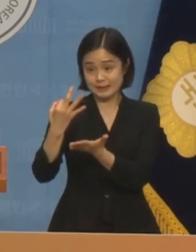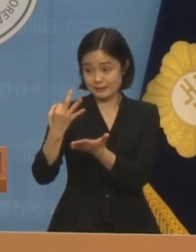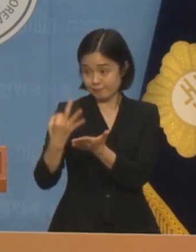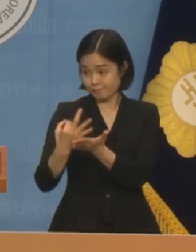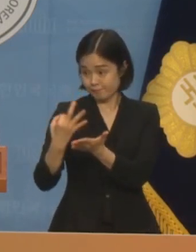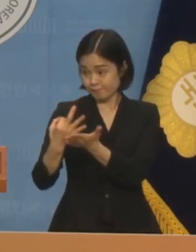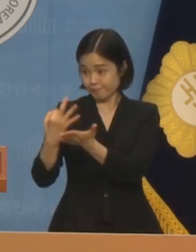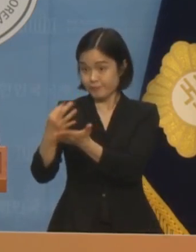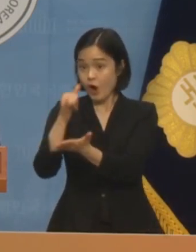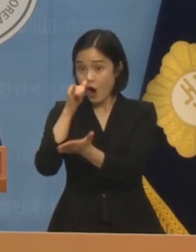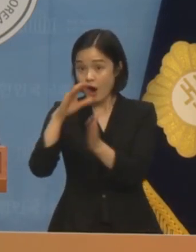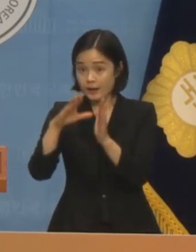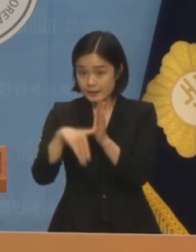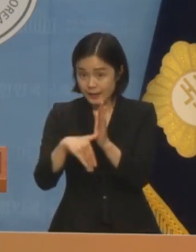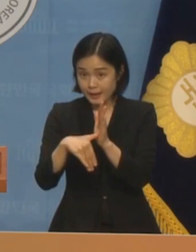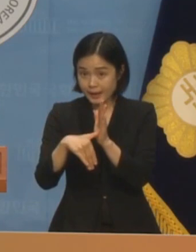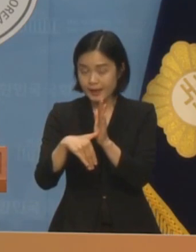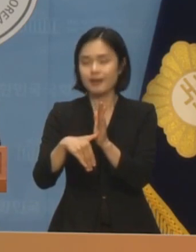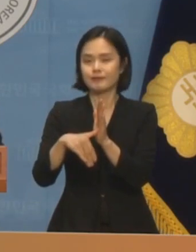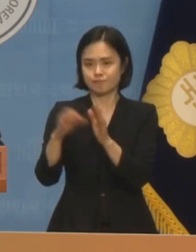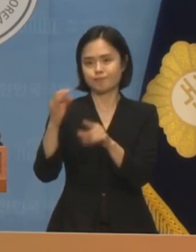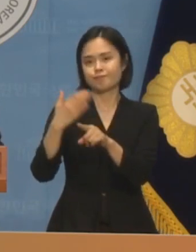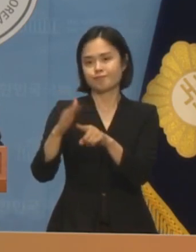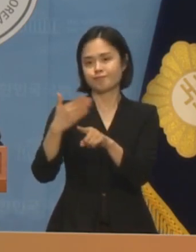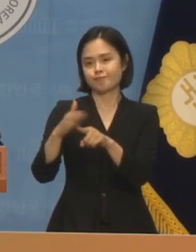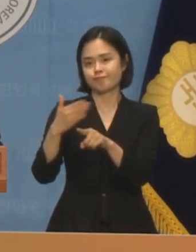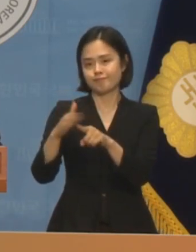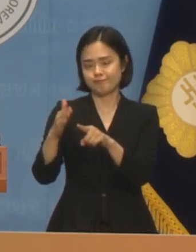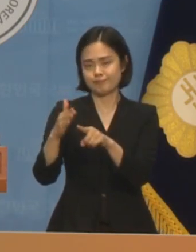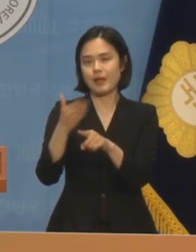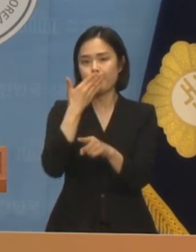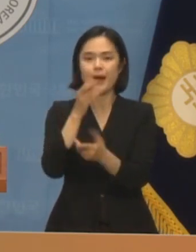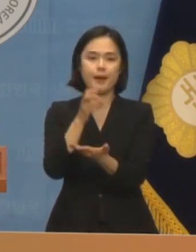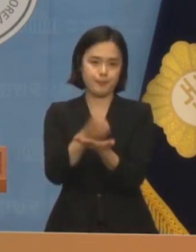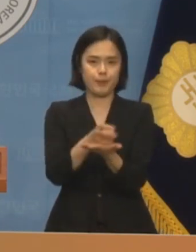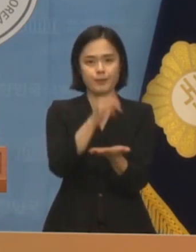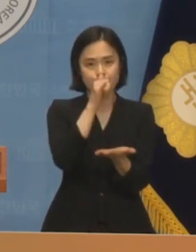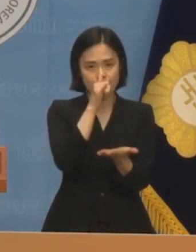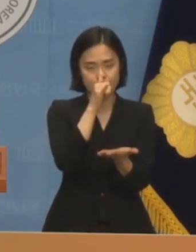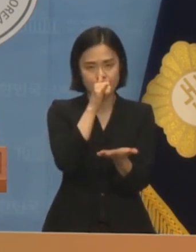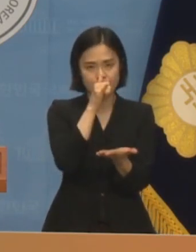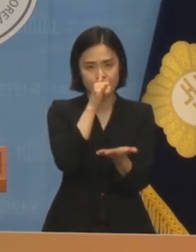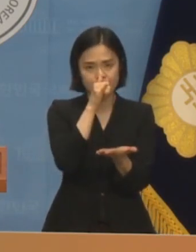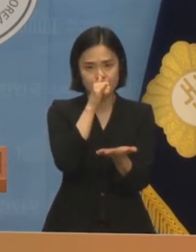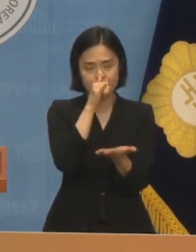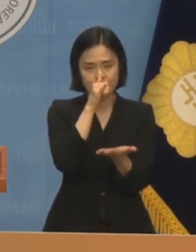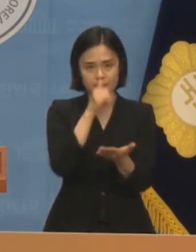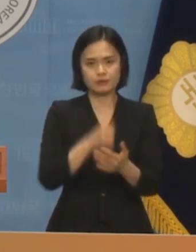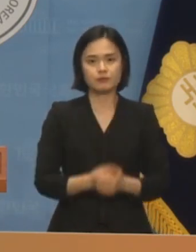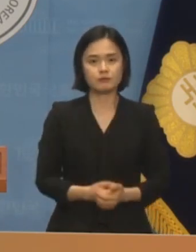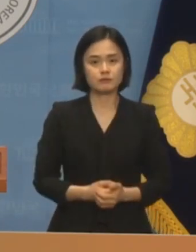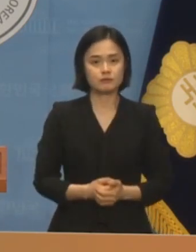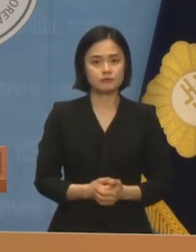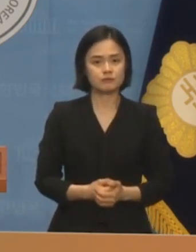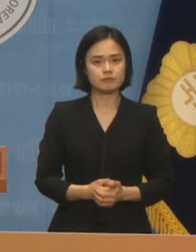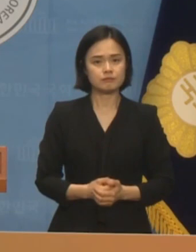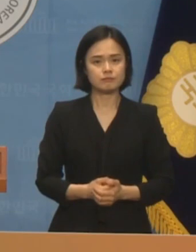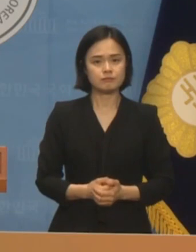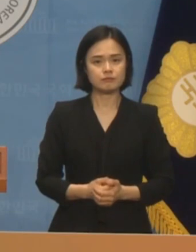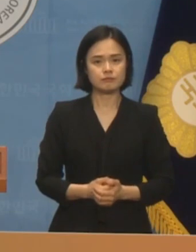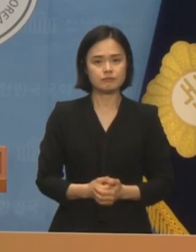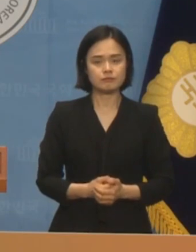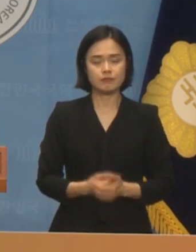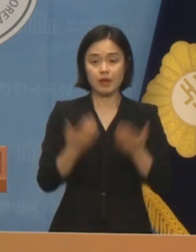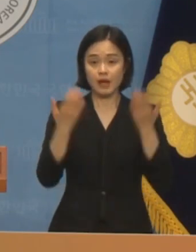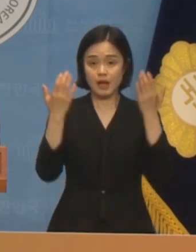학자금 대출입니다. 지원 기준은 소득 8개월간 이하, 이수학점은 통상 학교 학칙에